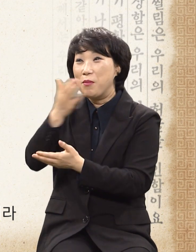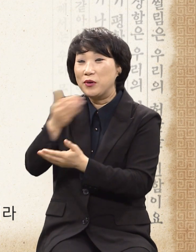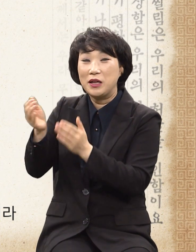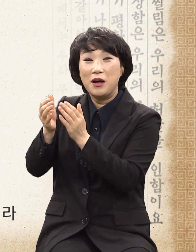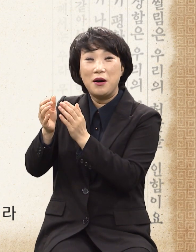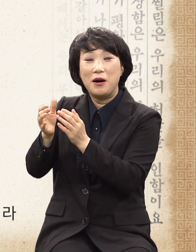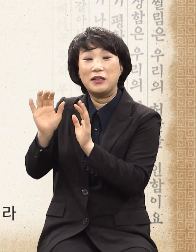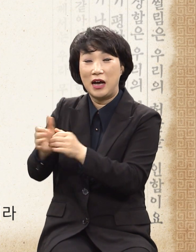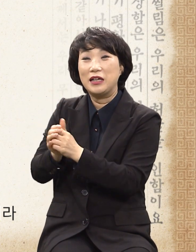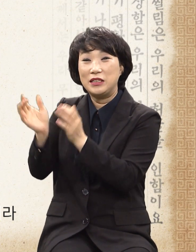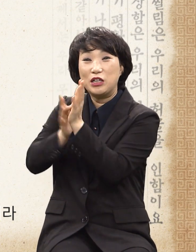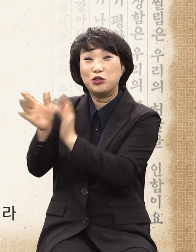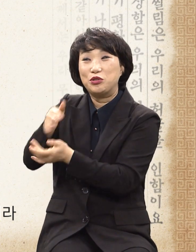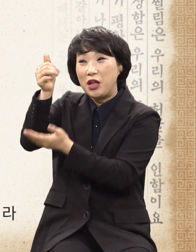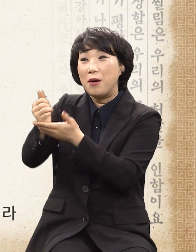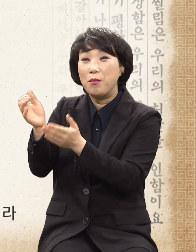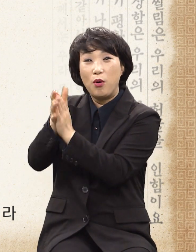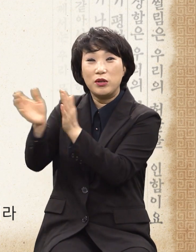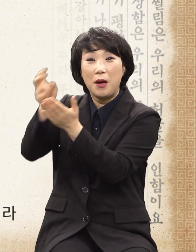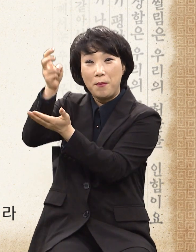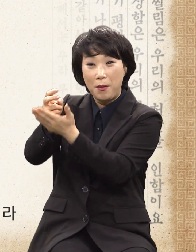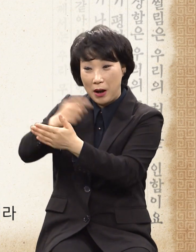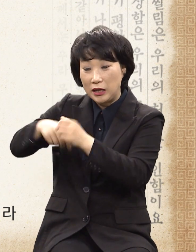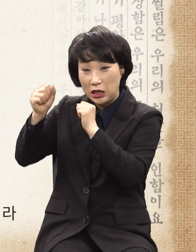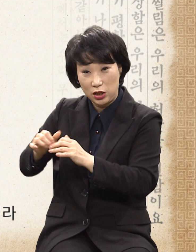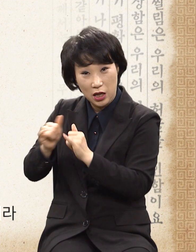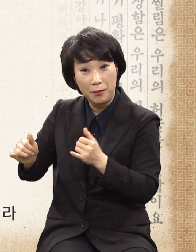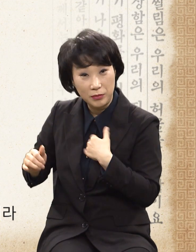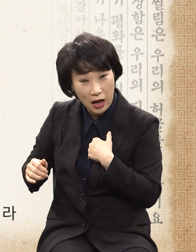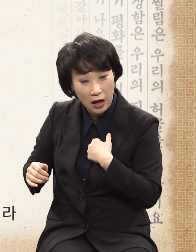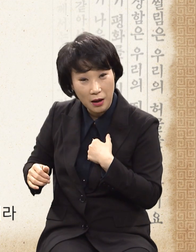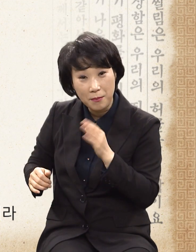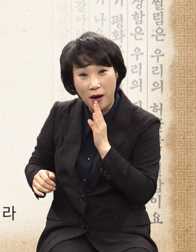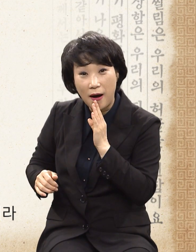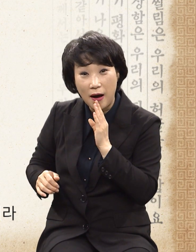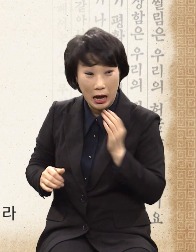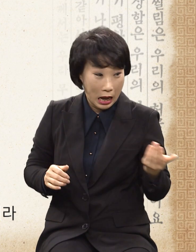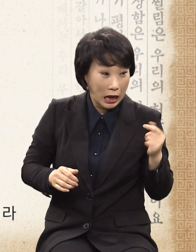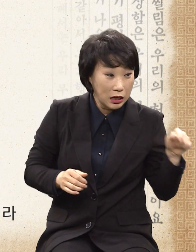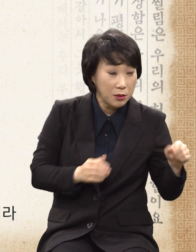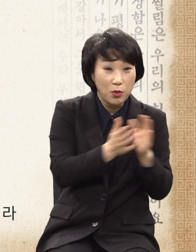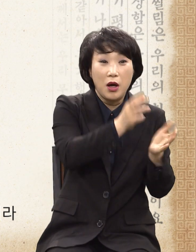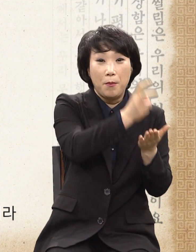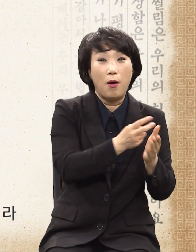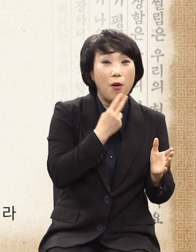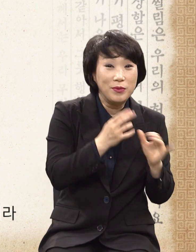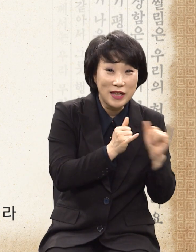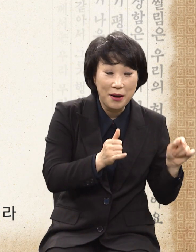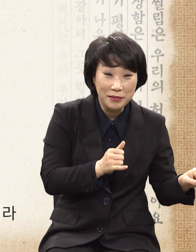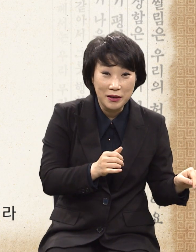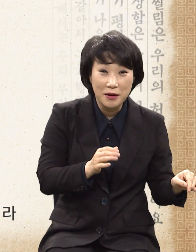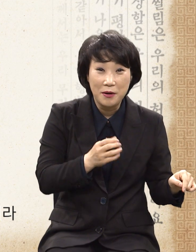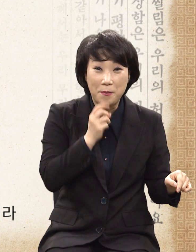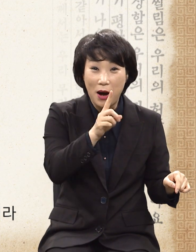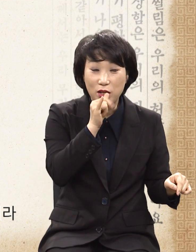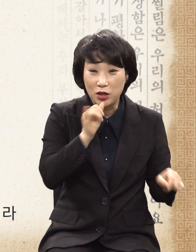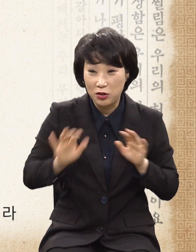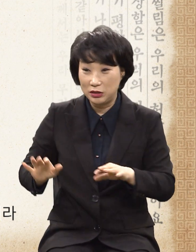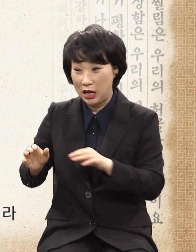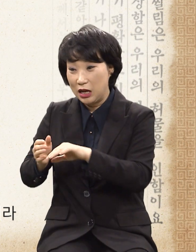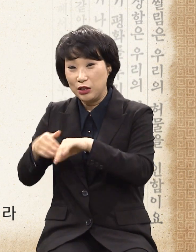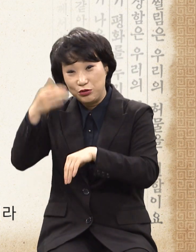아래 있는 자나. 위에는 율법이 없는 자라겠으나 아래는 그리스도의 율법을 가졌다고